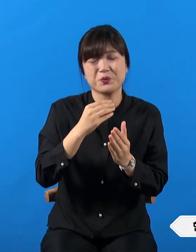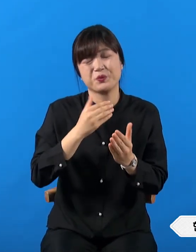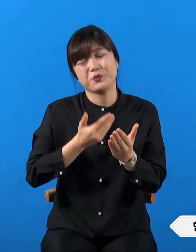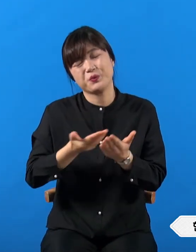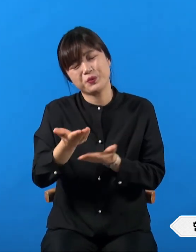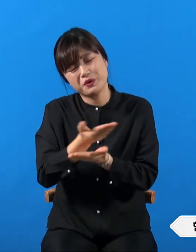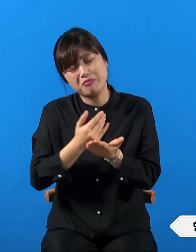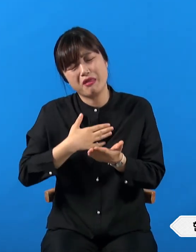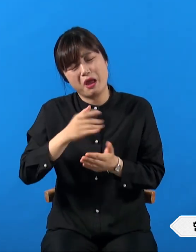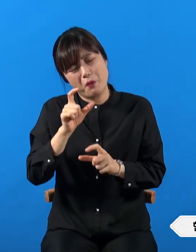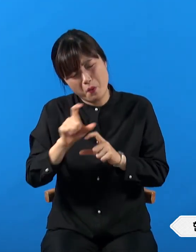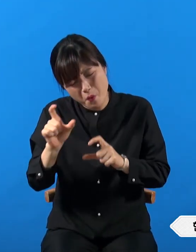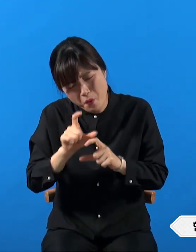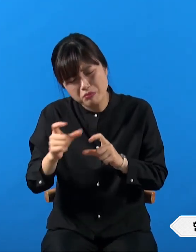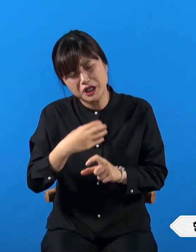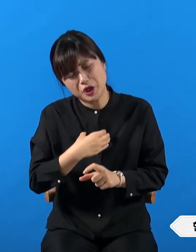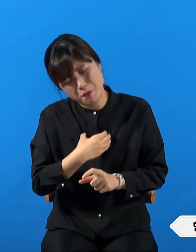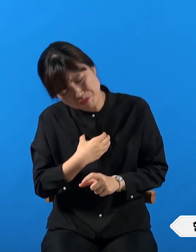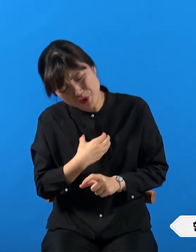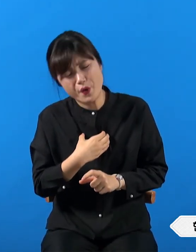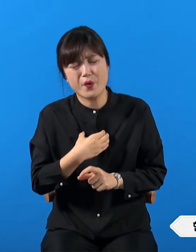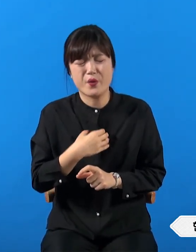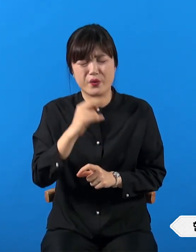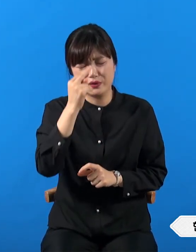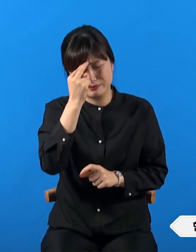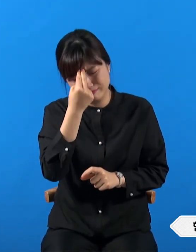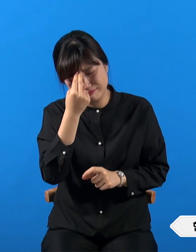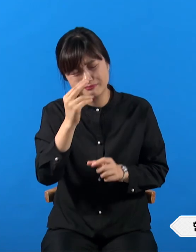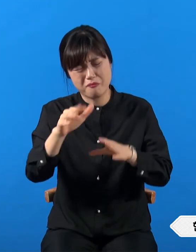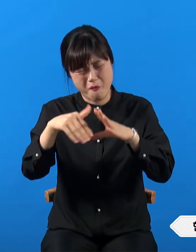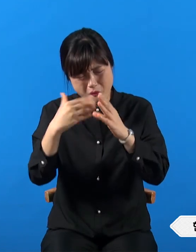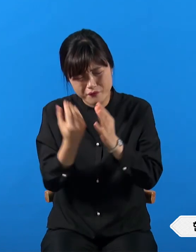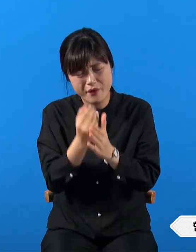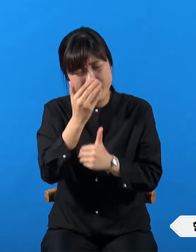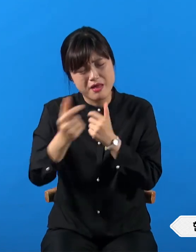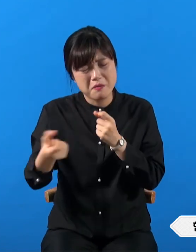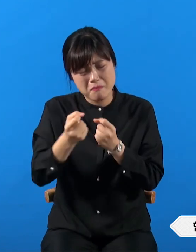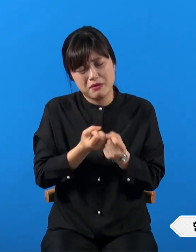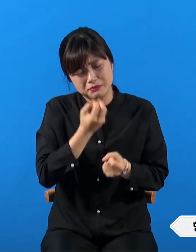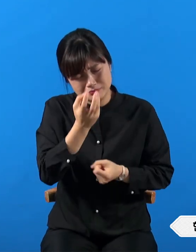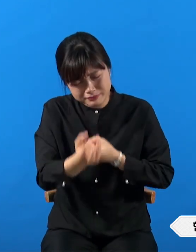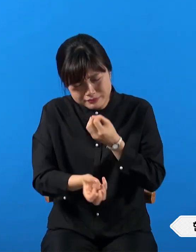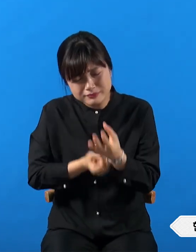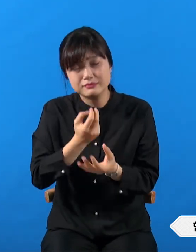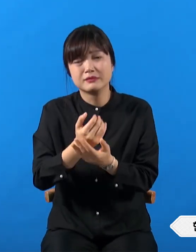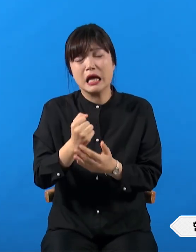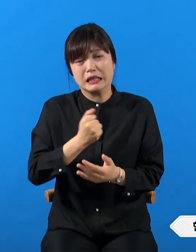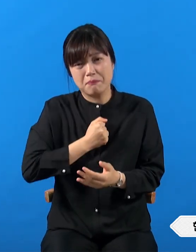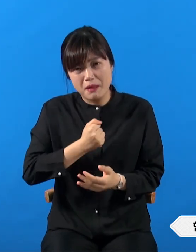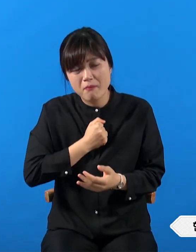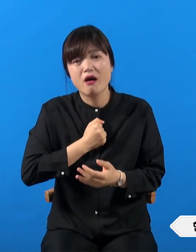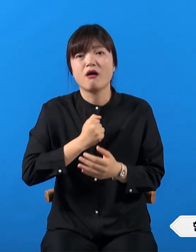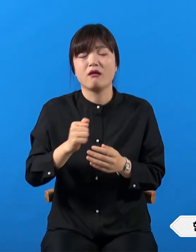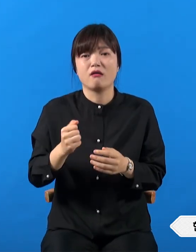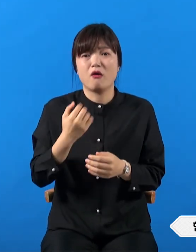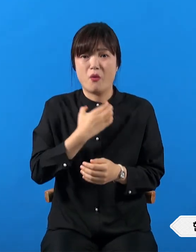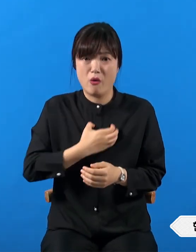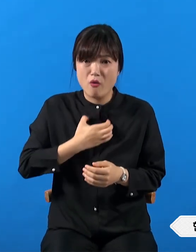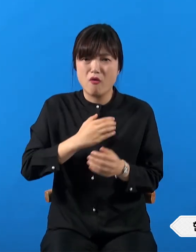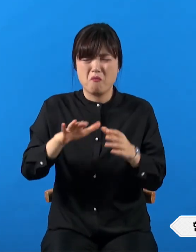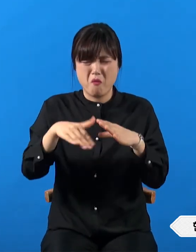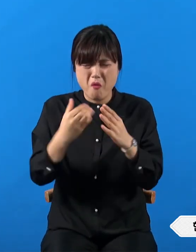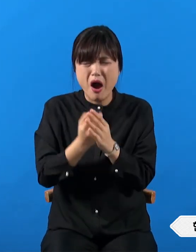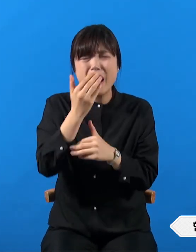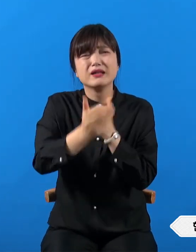것입니다. 내 고민과 염려거리 다 털어놓을 수 있습니다. 괴롭고 답답한 것도 다 쏟아놓을